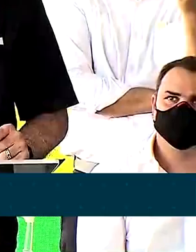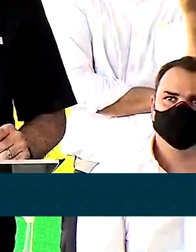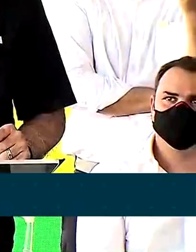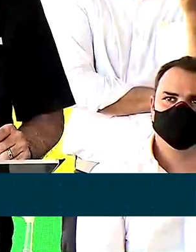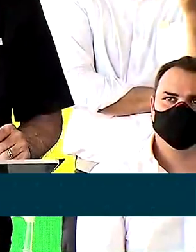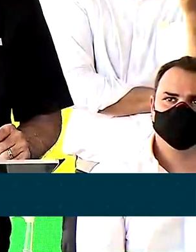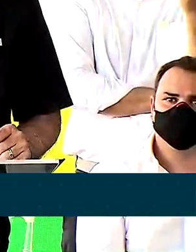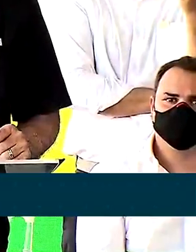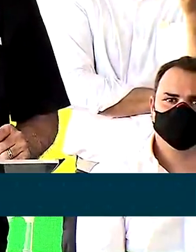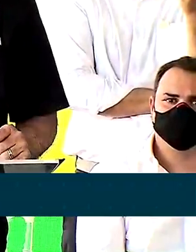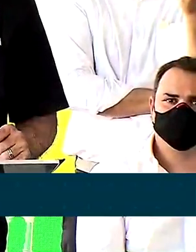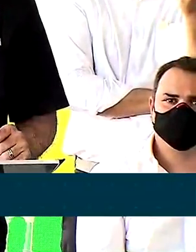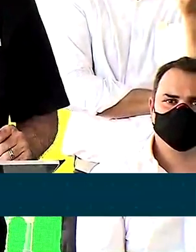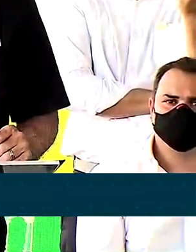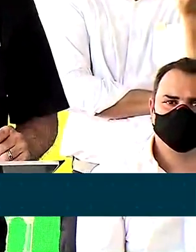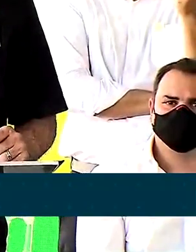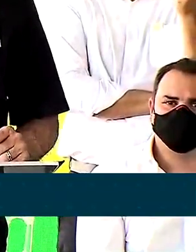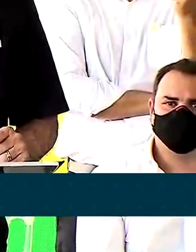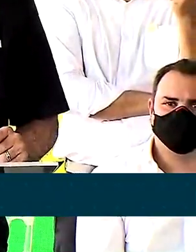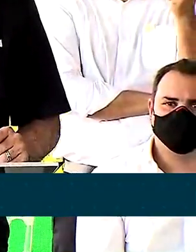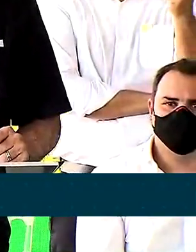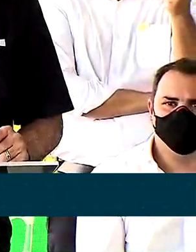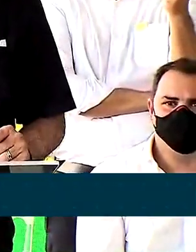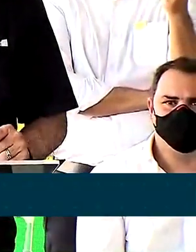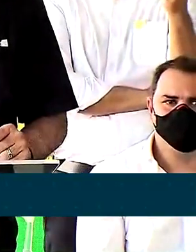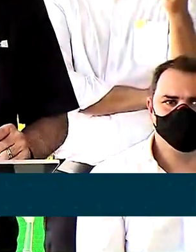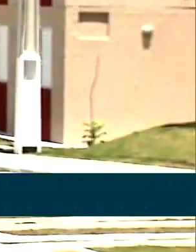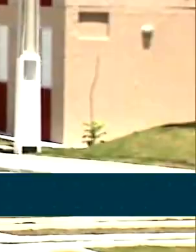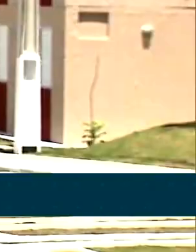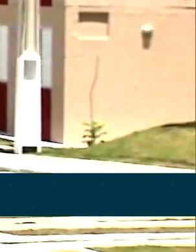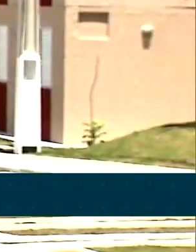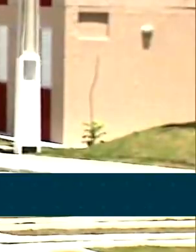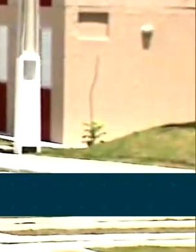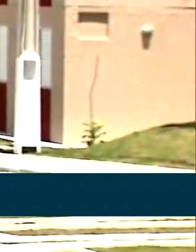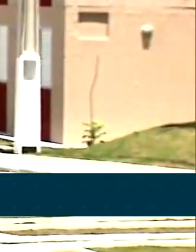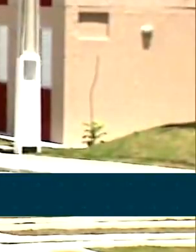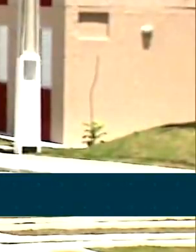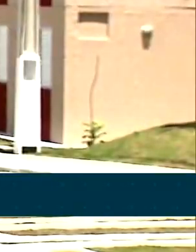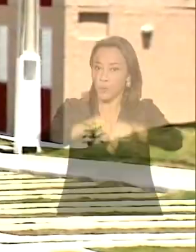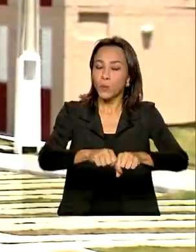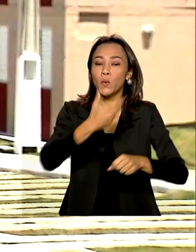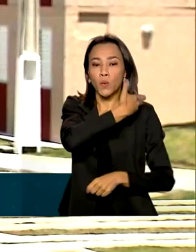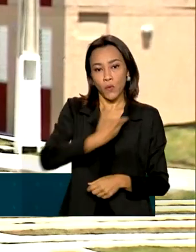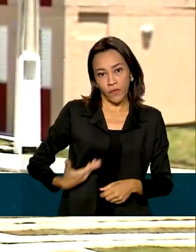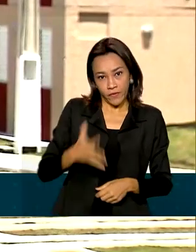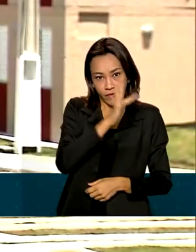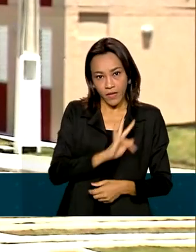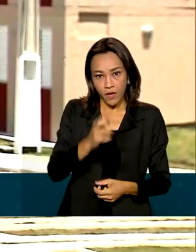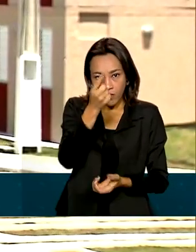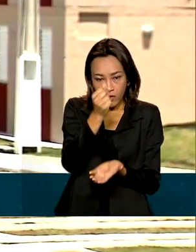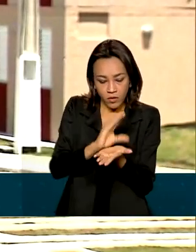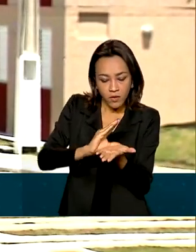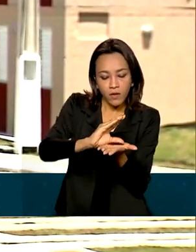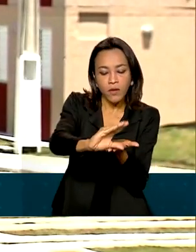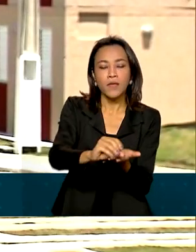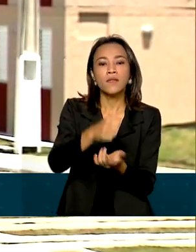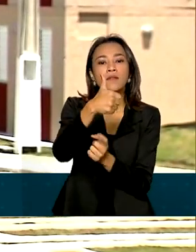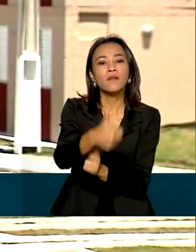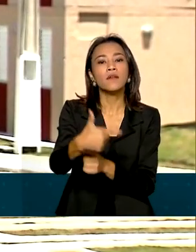A alegria de receber o imóvel realmente não tem preço. Ao todo, o governo federal investiu mais de 127